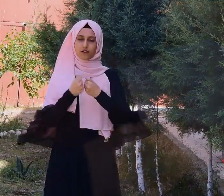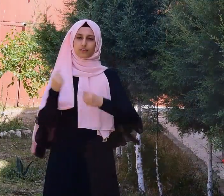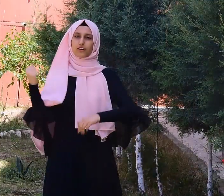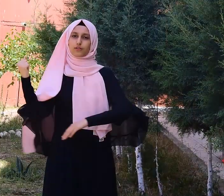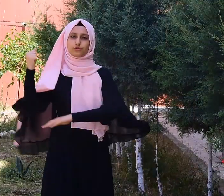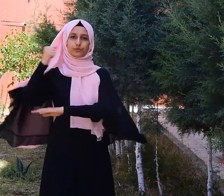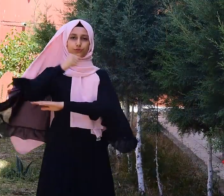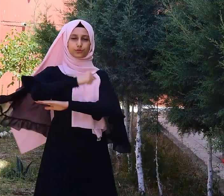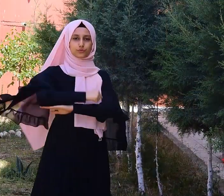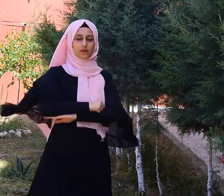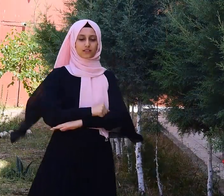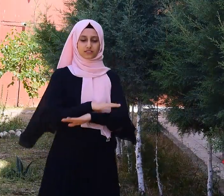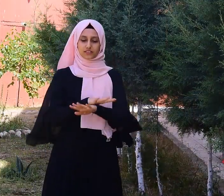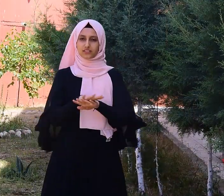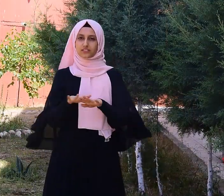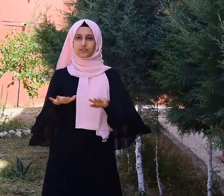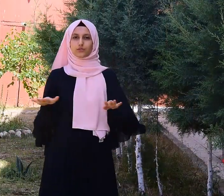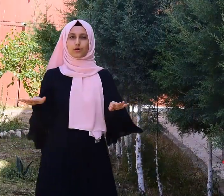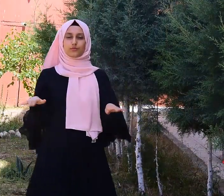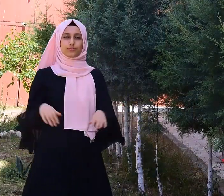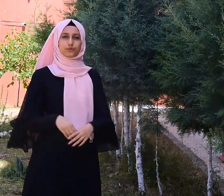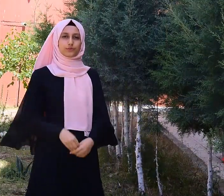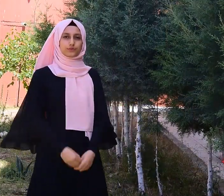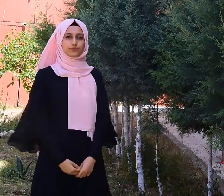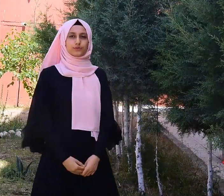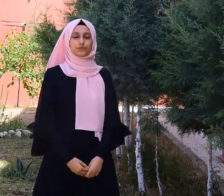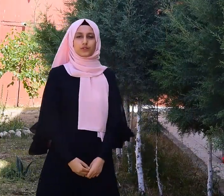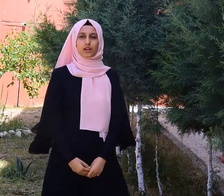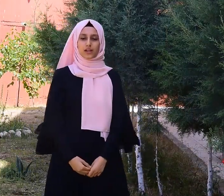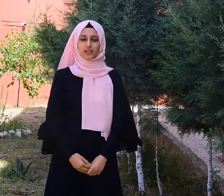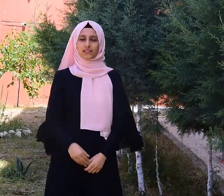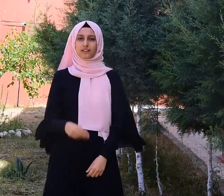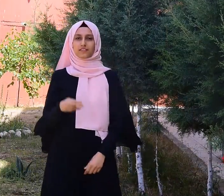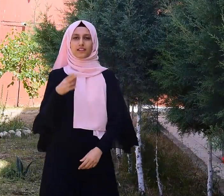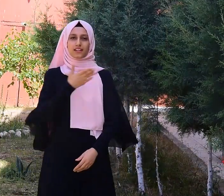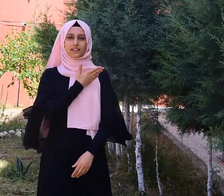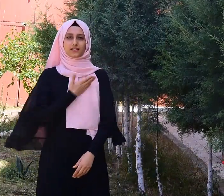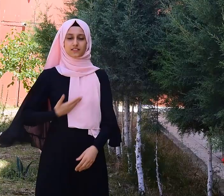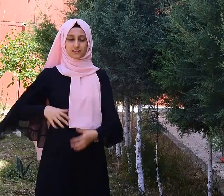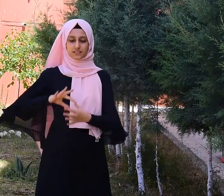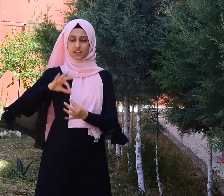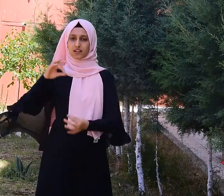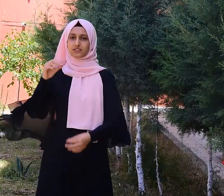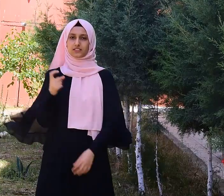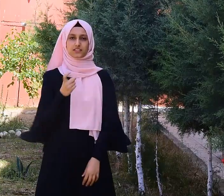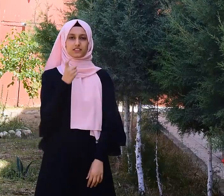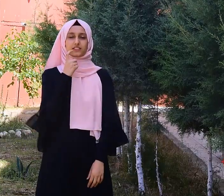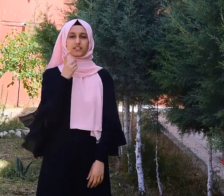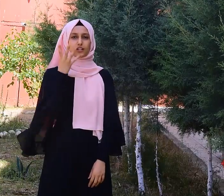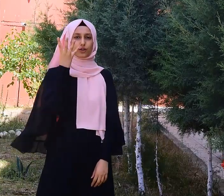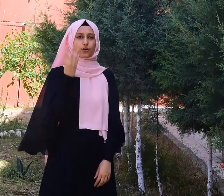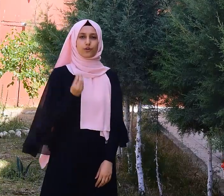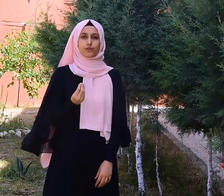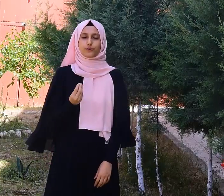Kavga düşmanlık son buldu. Sevgi insanlığın dili